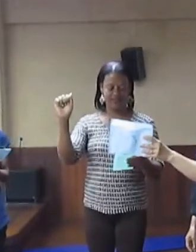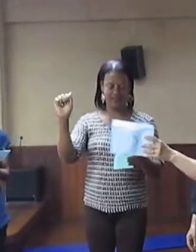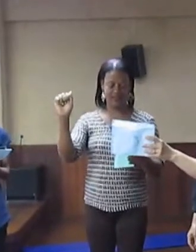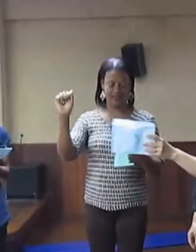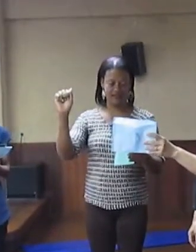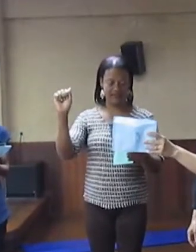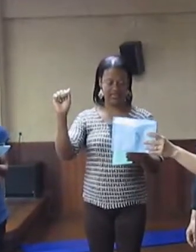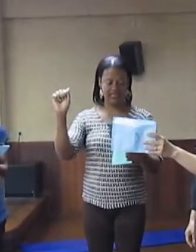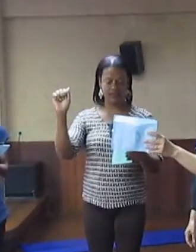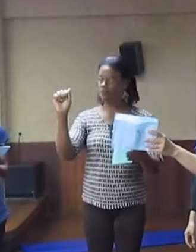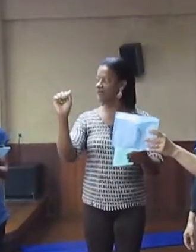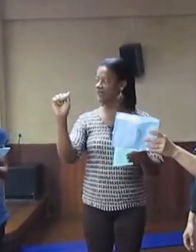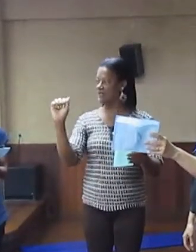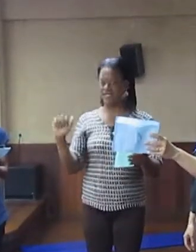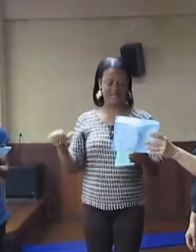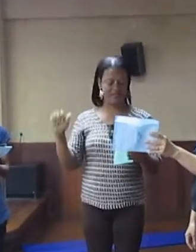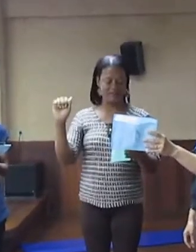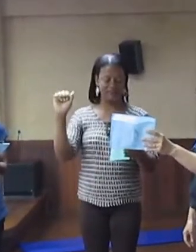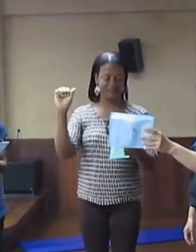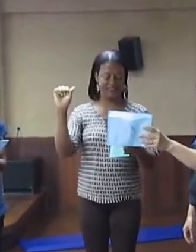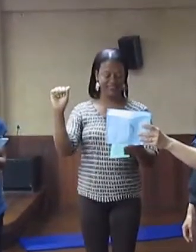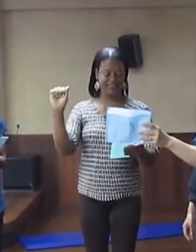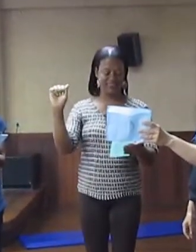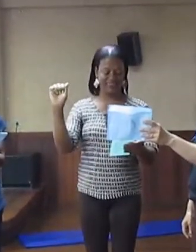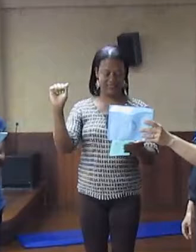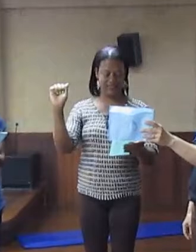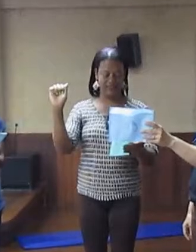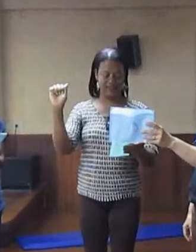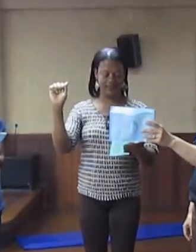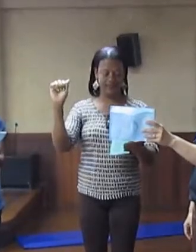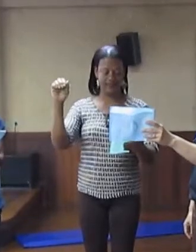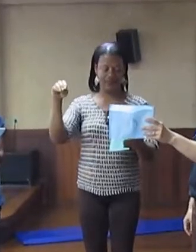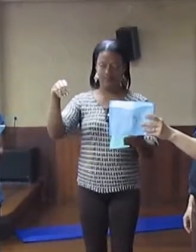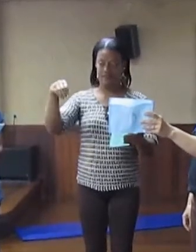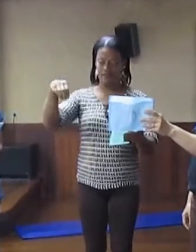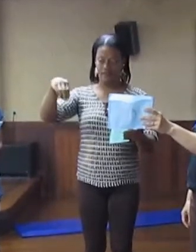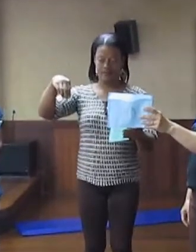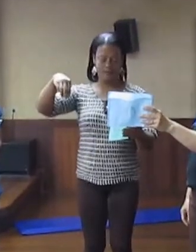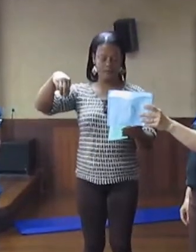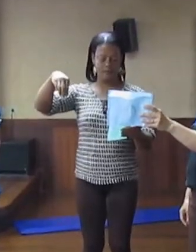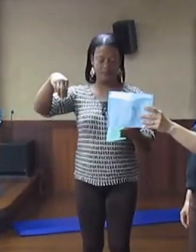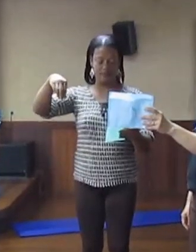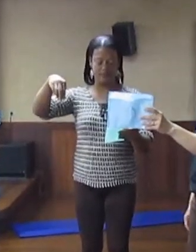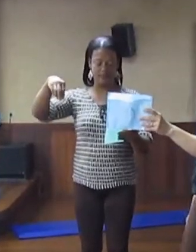de Libras. Língua de sinais, desculpe. Língua de sinais de Libras.